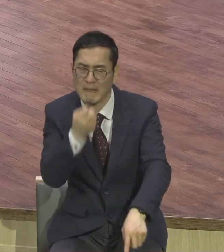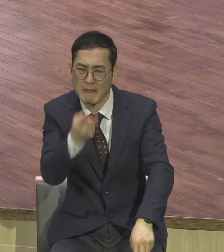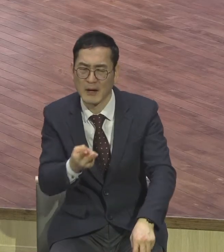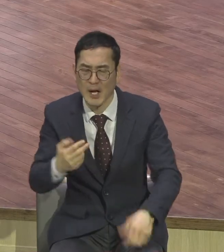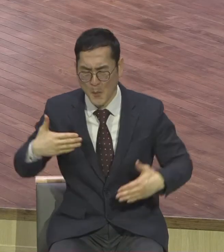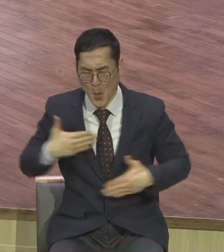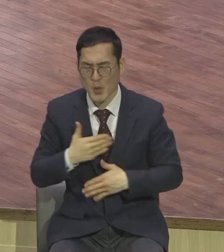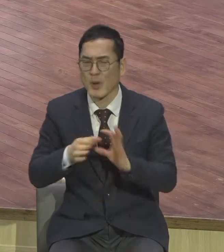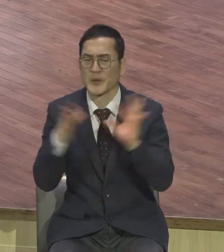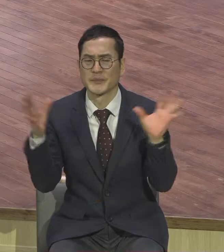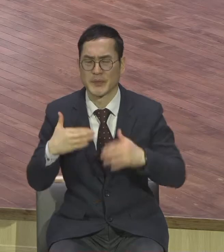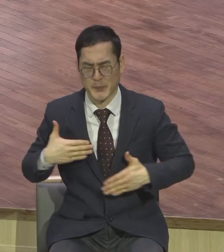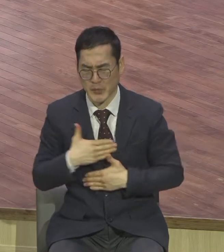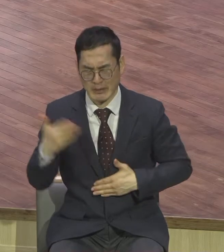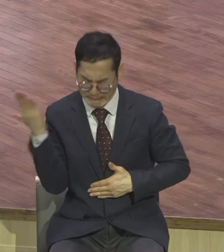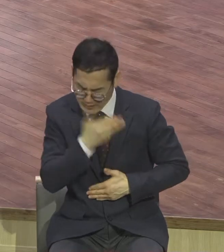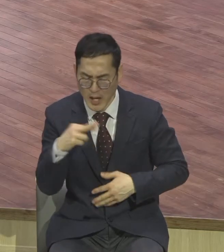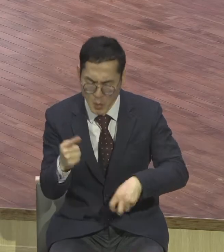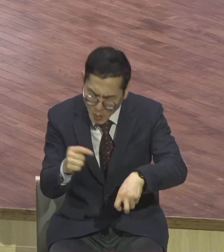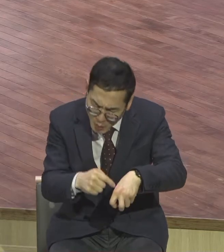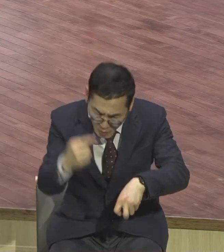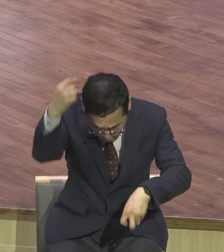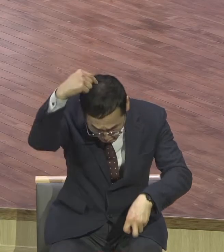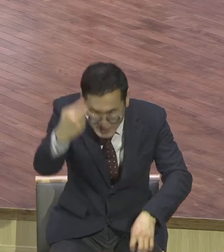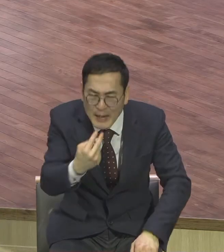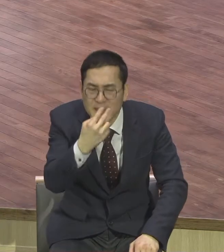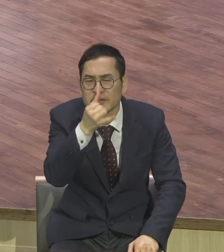냄새하고 다릅니다. 귀신 냄새가 여기서